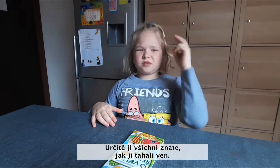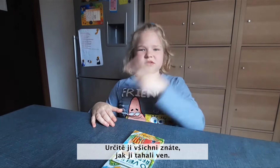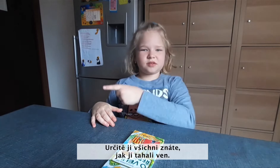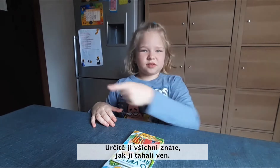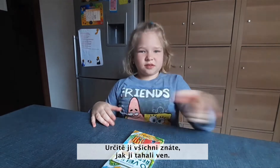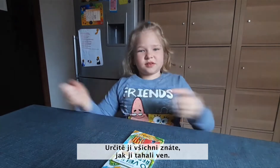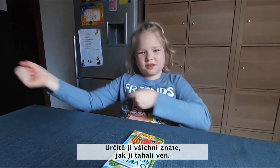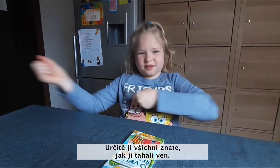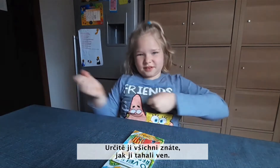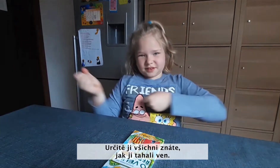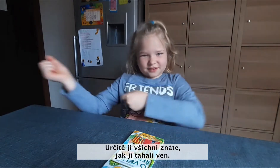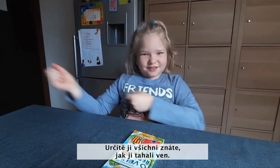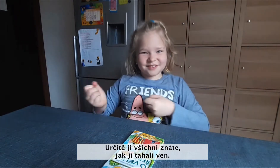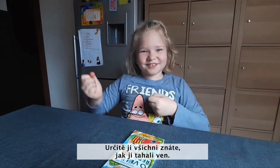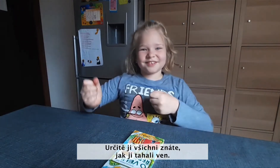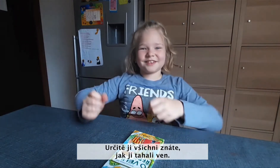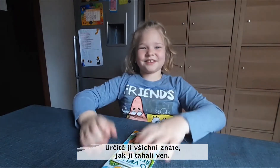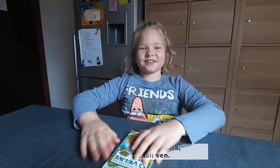Určitě ji všichni znáte, jak ji tahali ven.